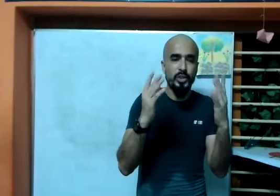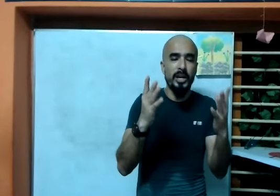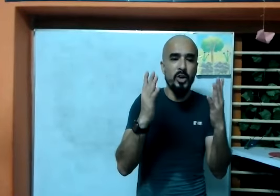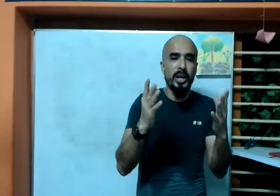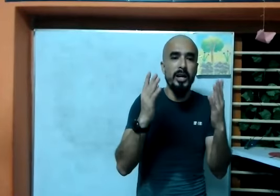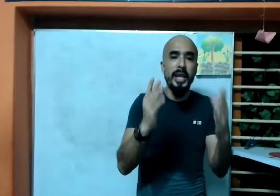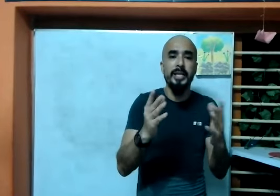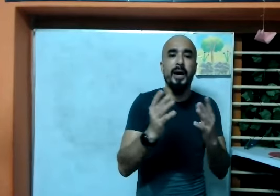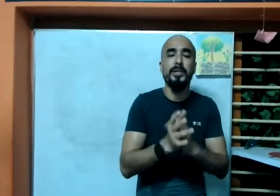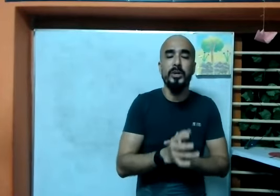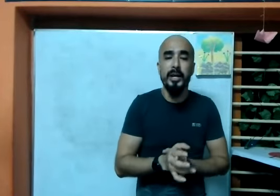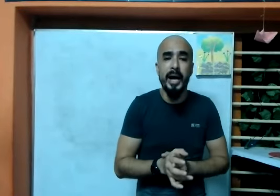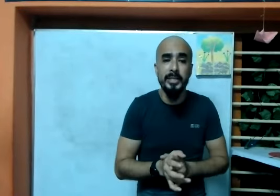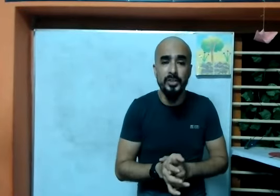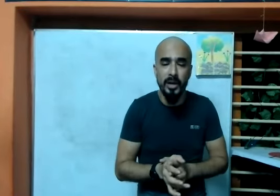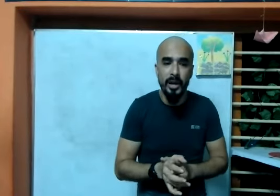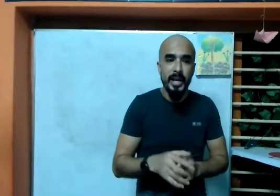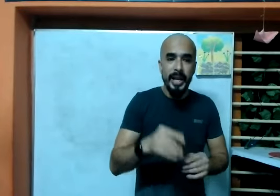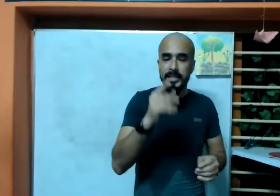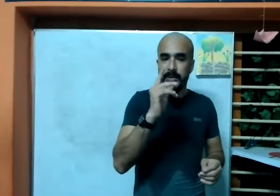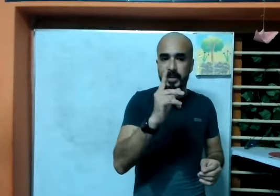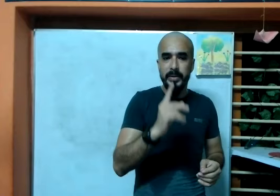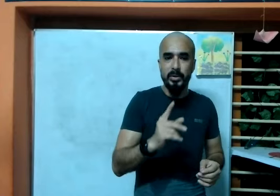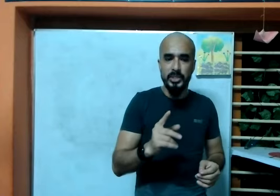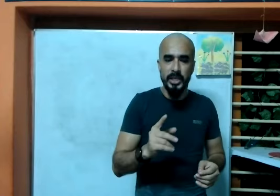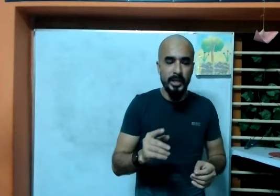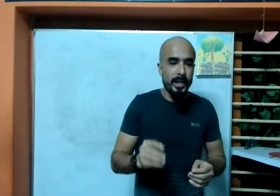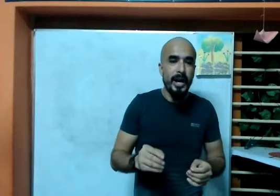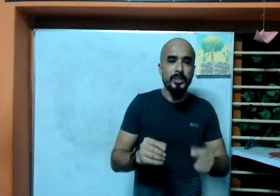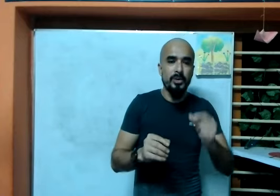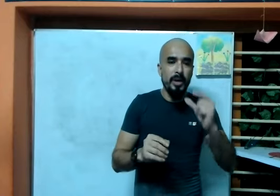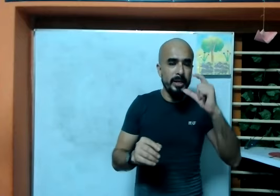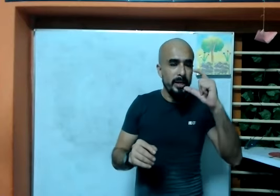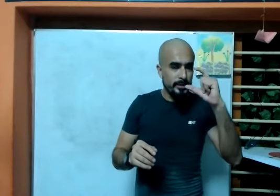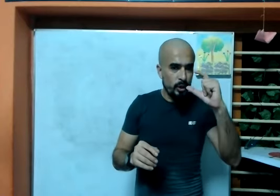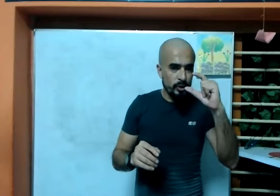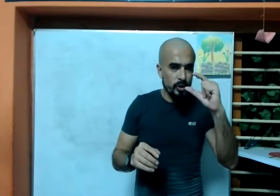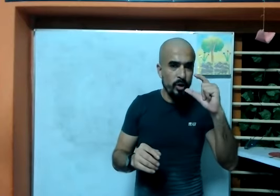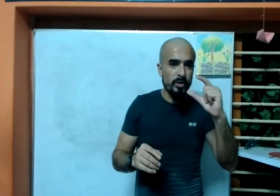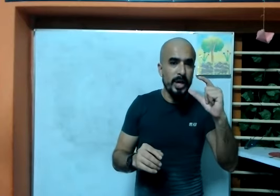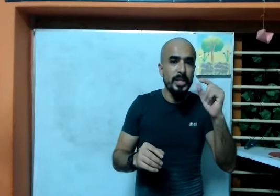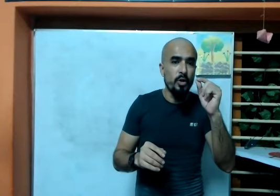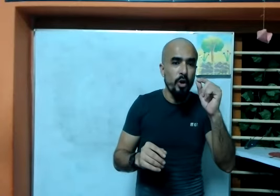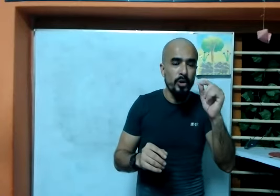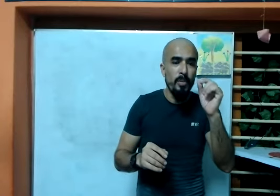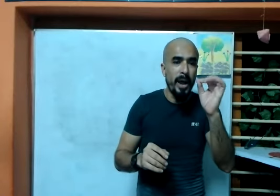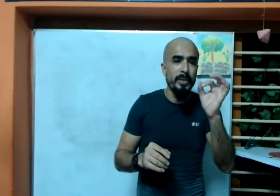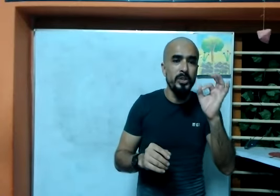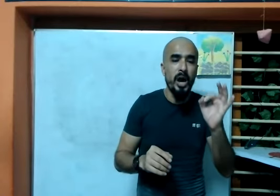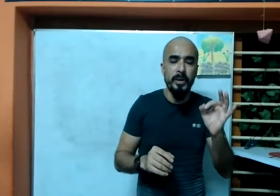বোঝানোর দরকার নেই আপনার দরকার কাজ করা কাজ আমরা কিভাবে করছি কাজ হলো আমরা ছোট ছোট ঘটনা যা ঘটলো মায়ের মধ্যে আমার